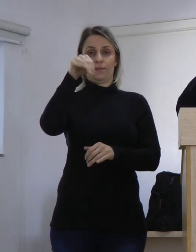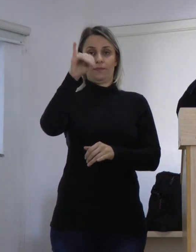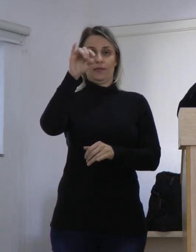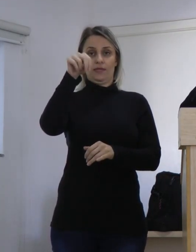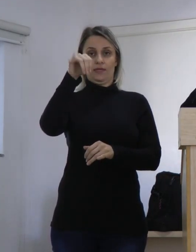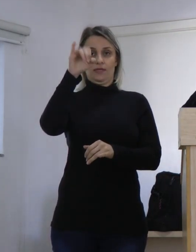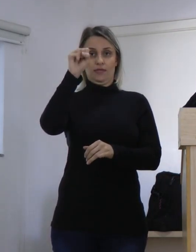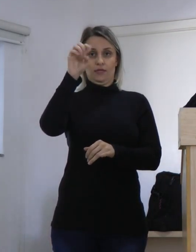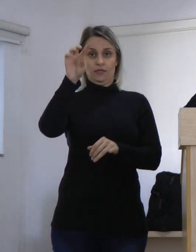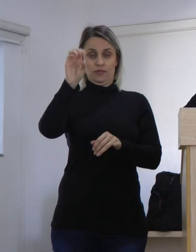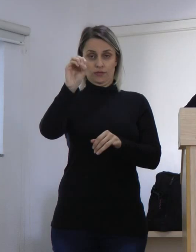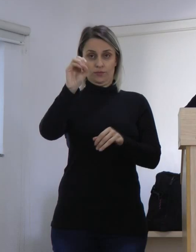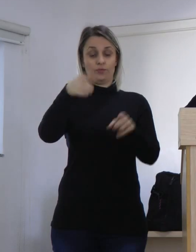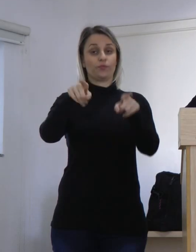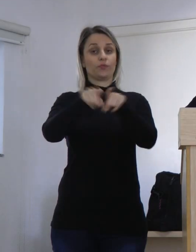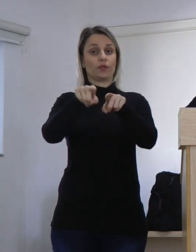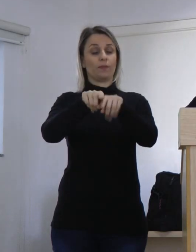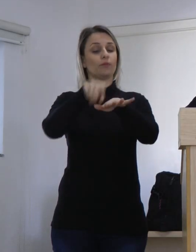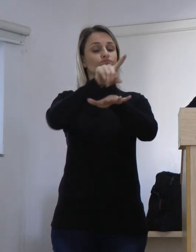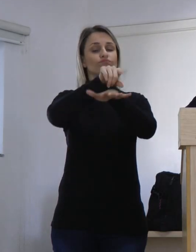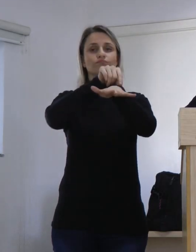questão 258,